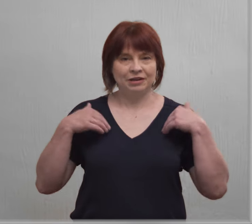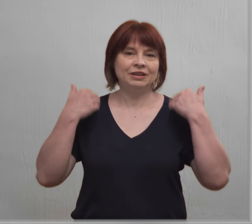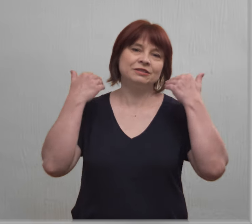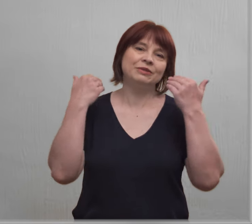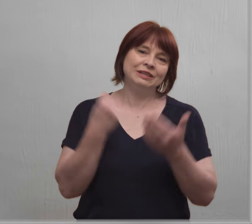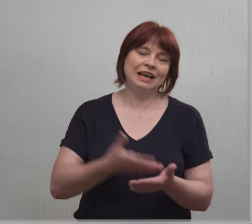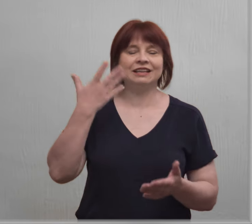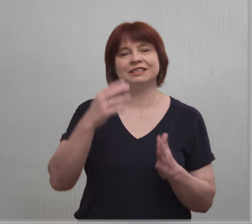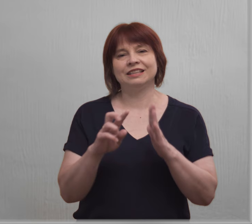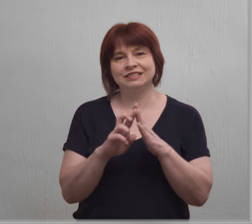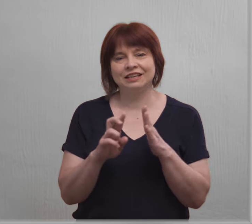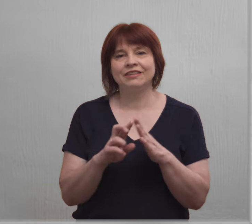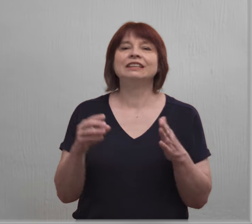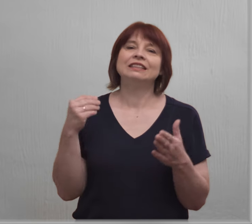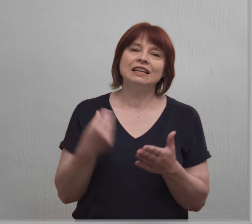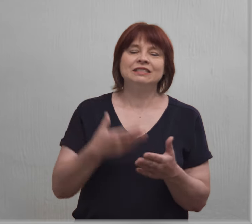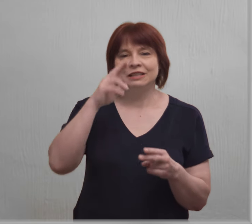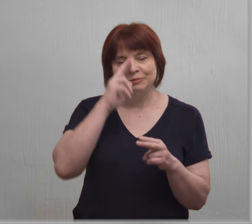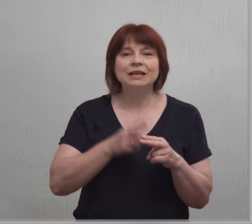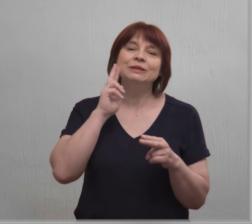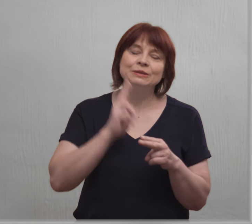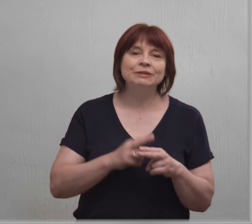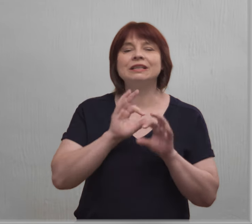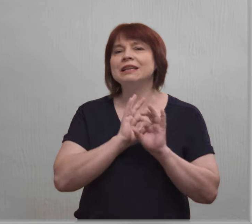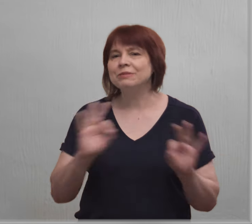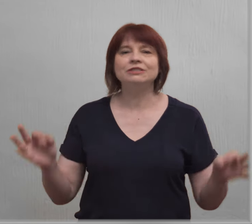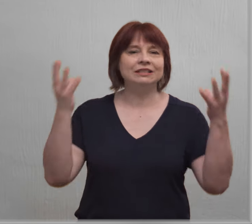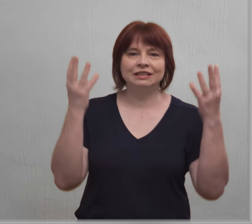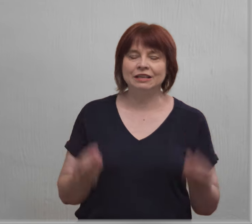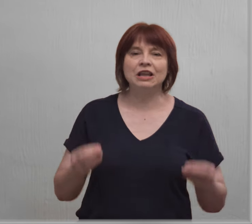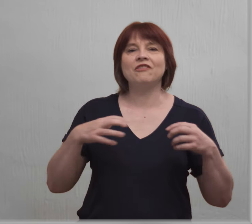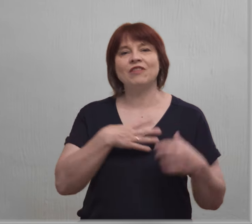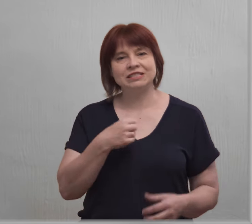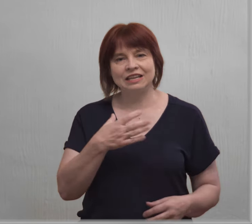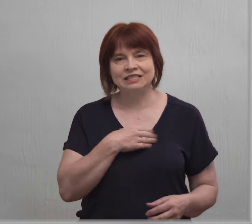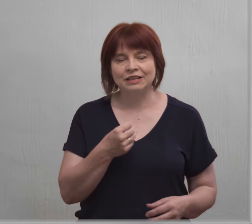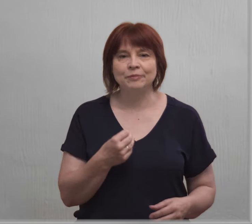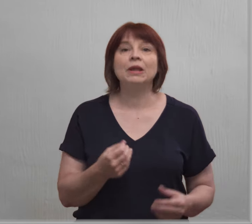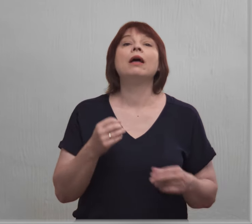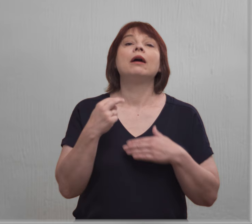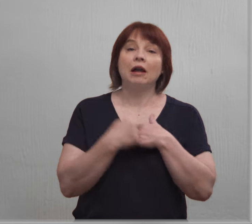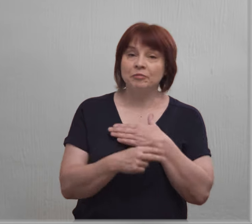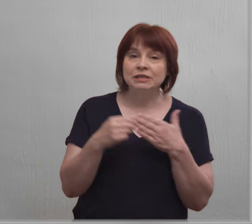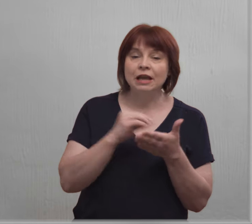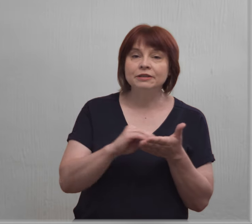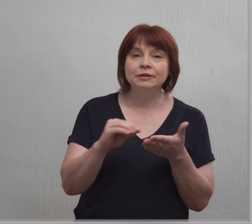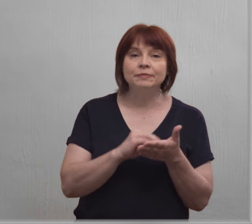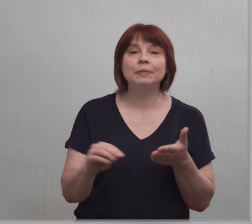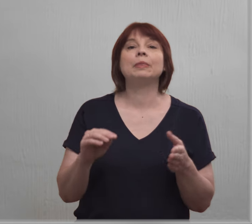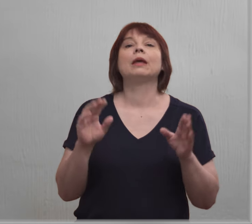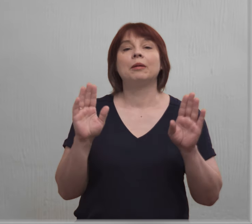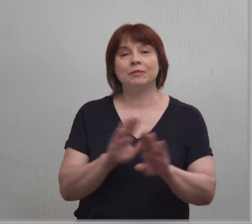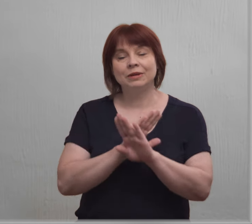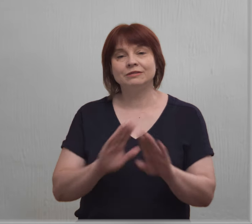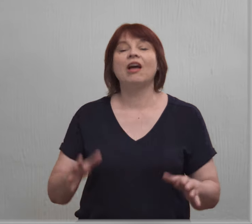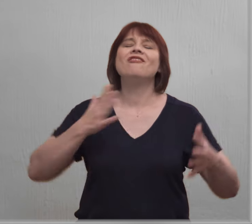Приветствуем, драгоценная церковь, драгоценные братья, сестры. Замечательный день, воскресный. И как в Писании псалмопевец писал,